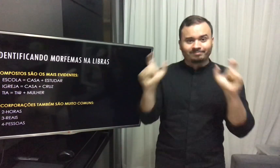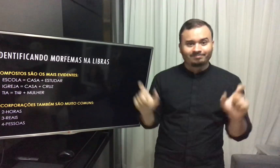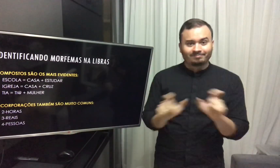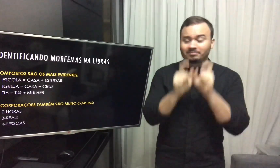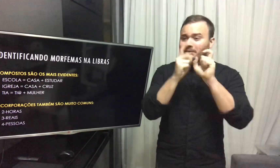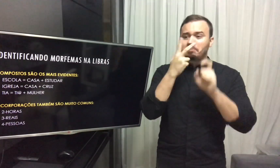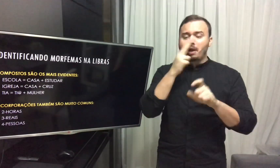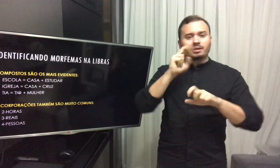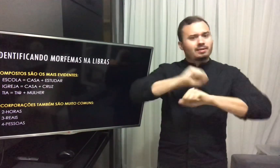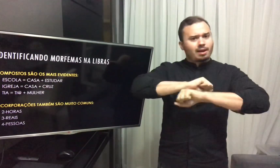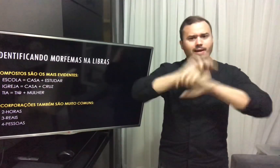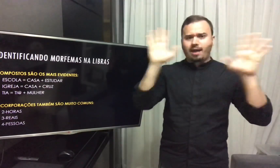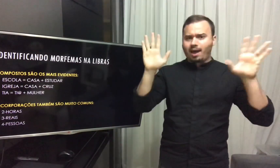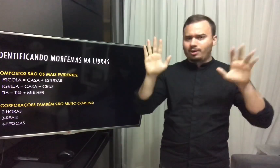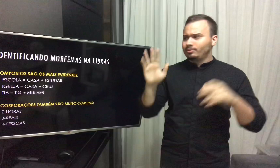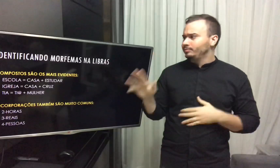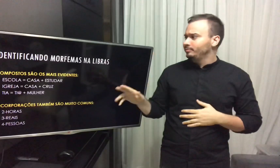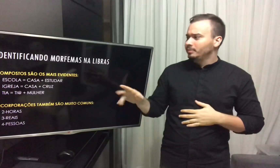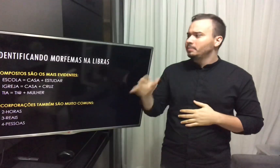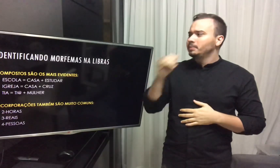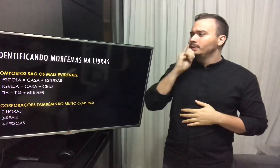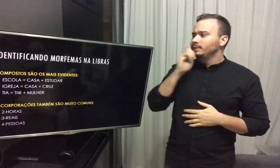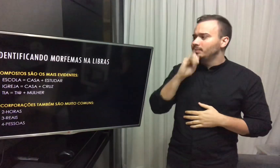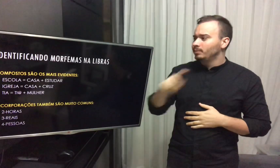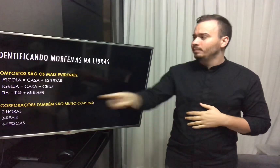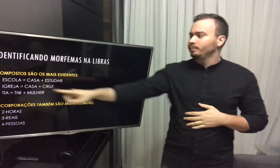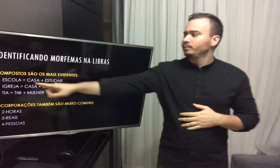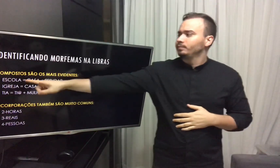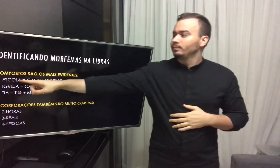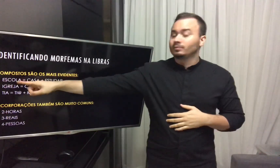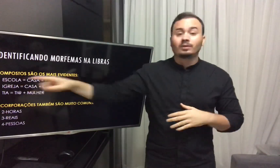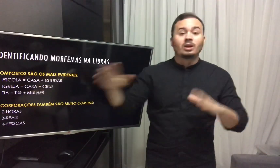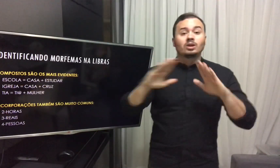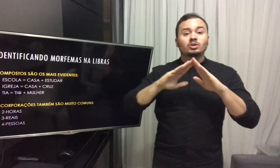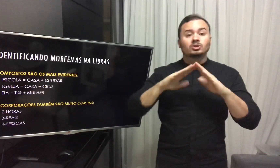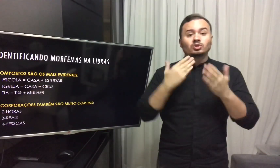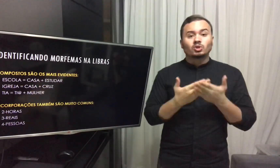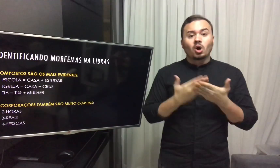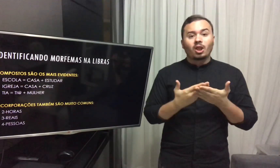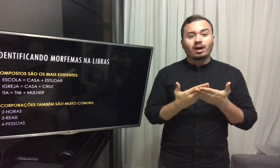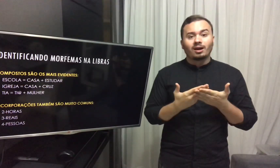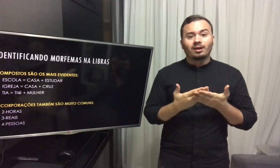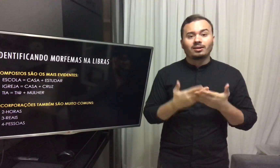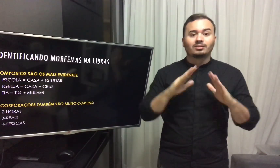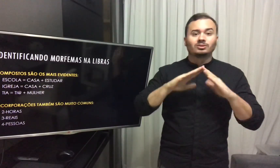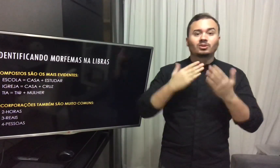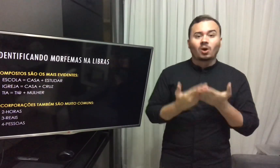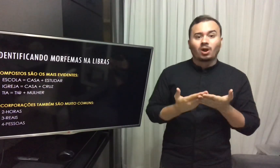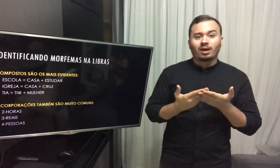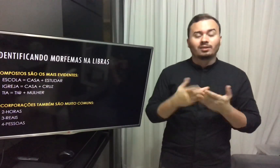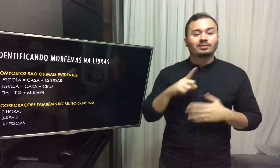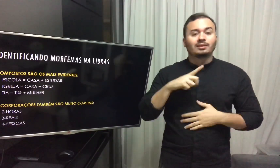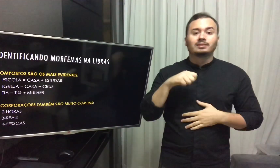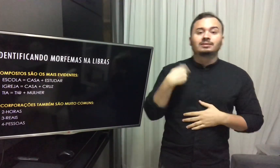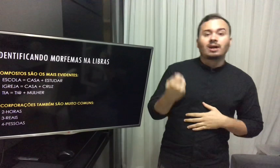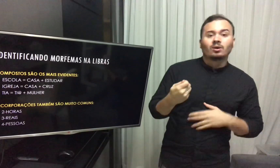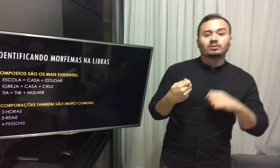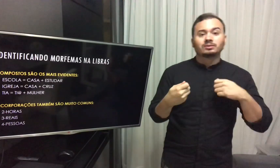quando a gente fala de sinais compostos, isso fica bastante claro. Por exemplo, escola, você vê que